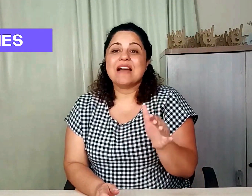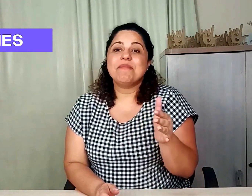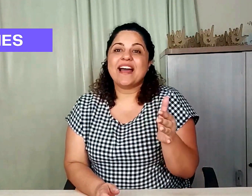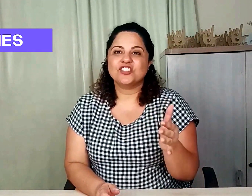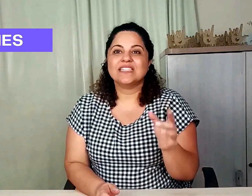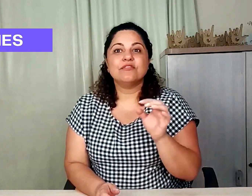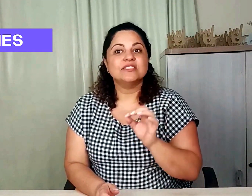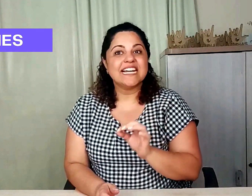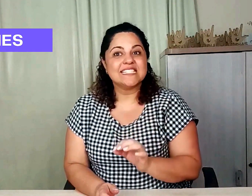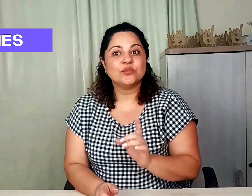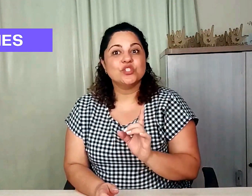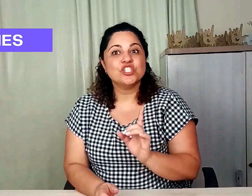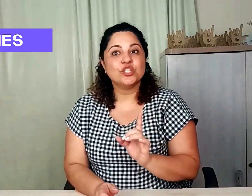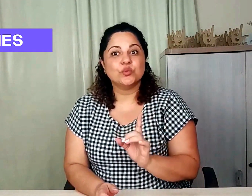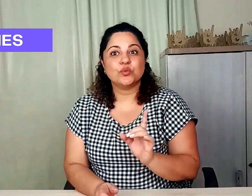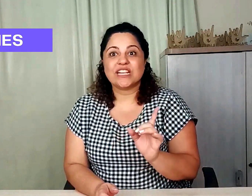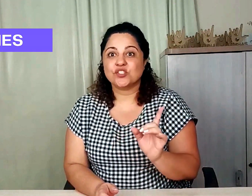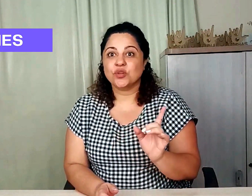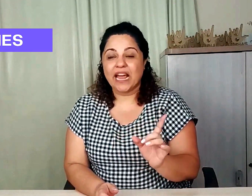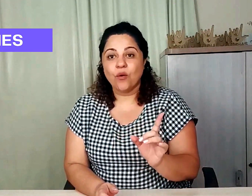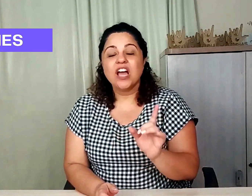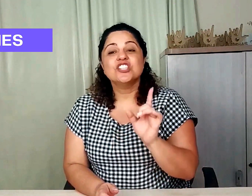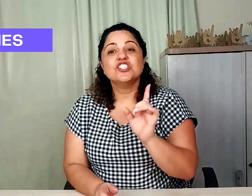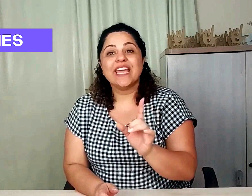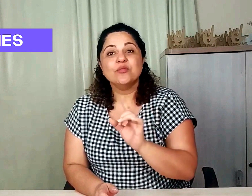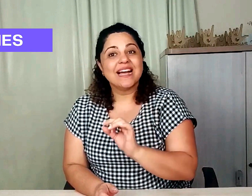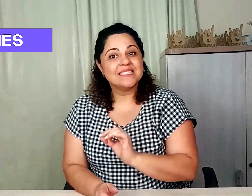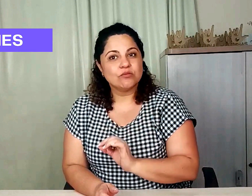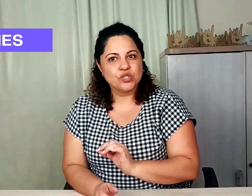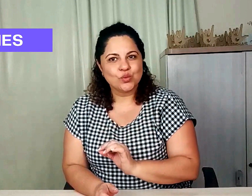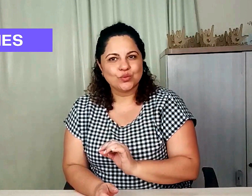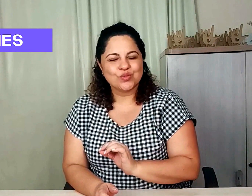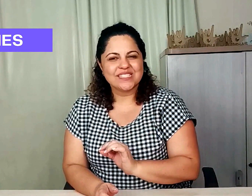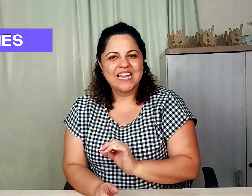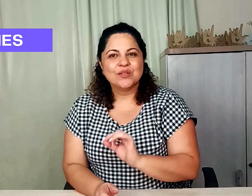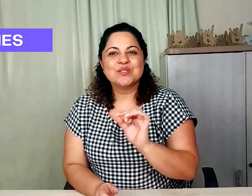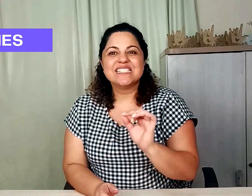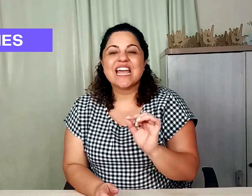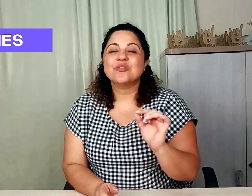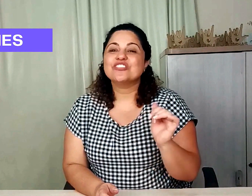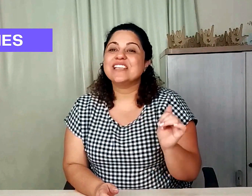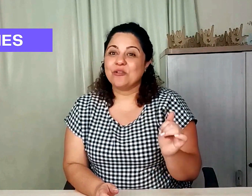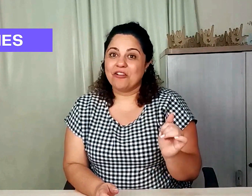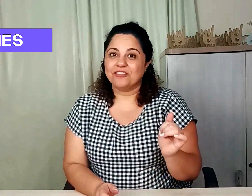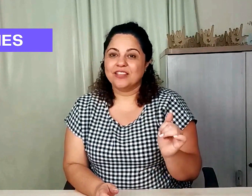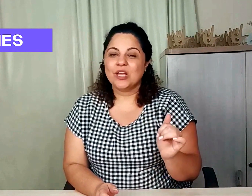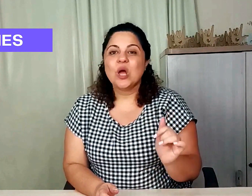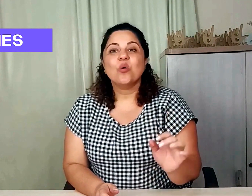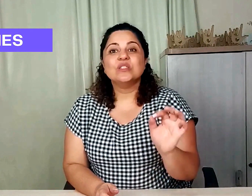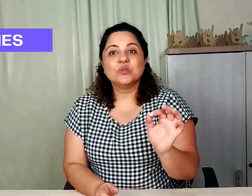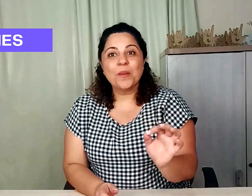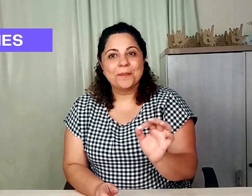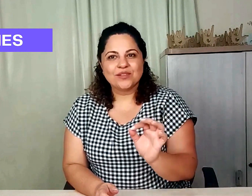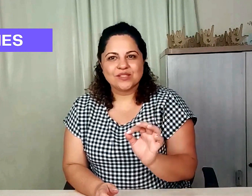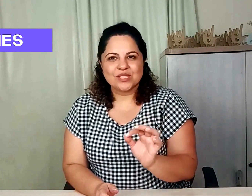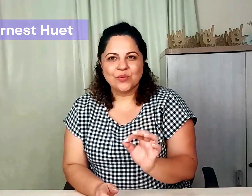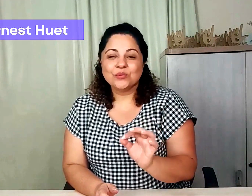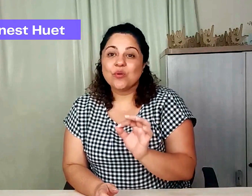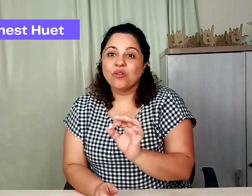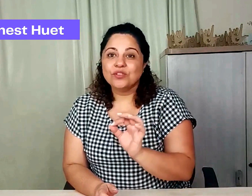a partir da fundação do Instituto Nacional de Educação de Surdos, no século XIX, quando Dom Pedro II